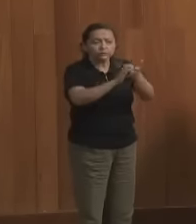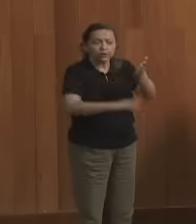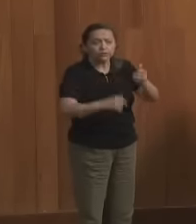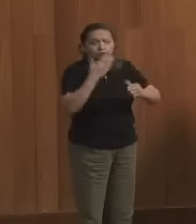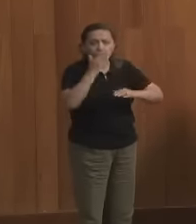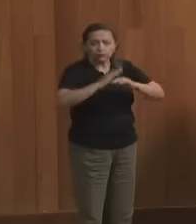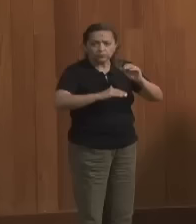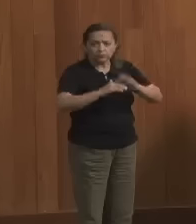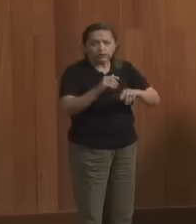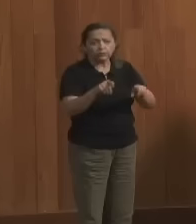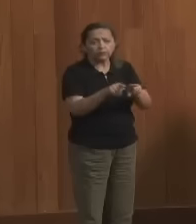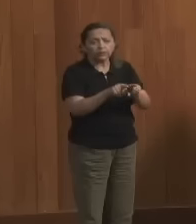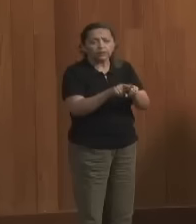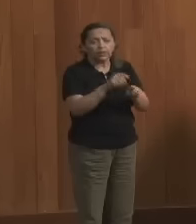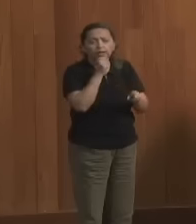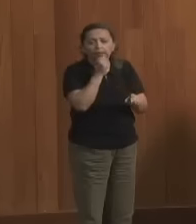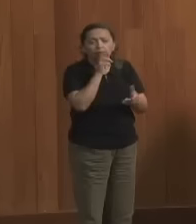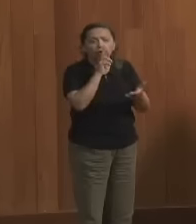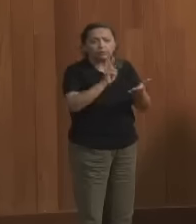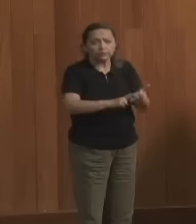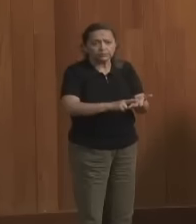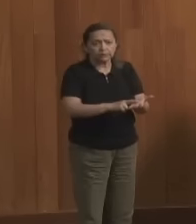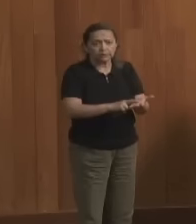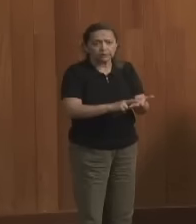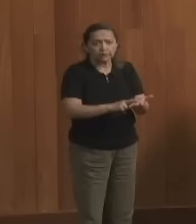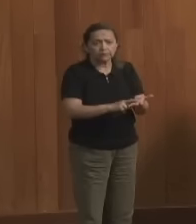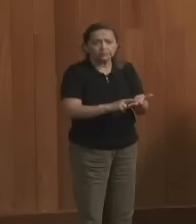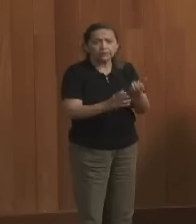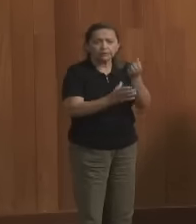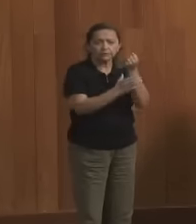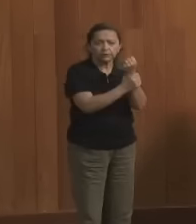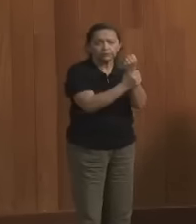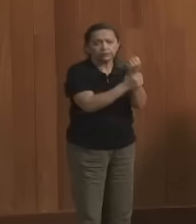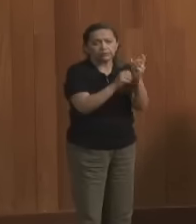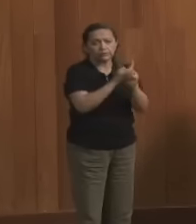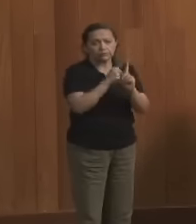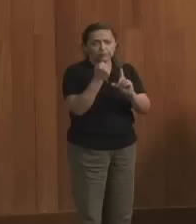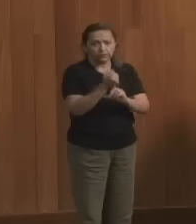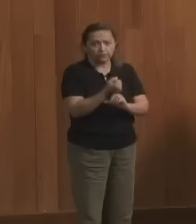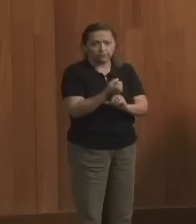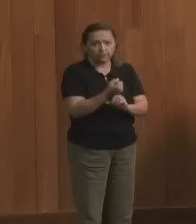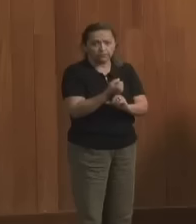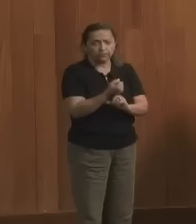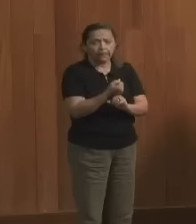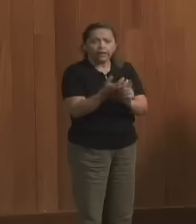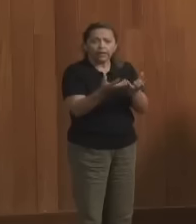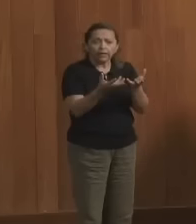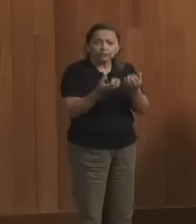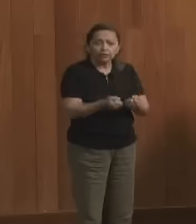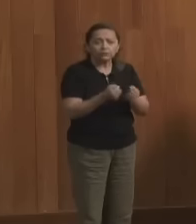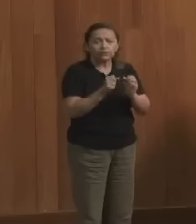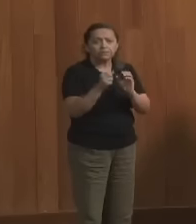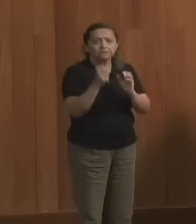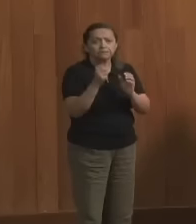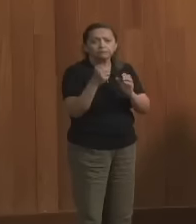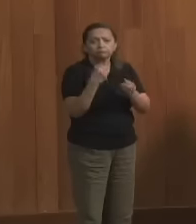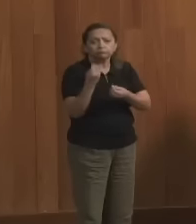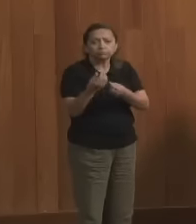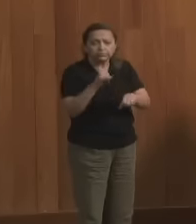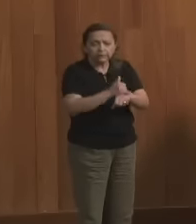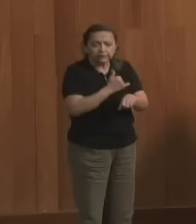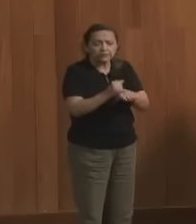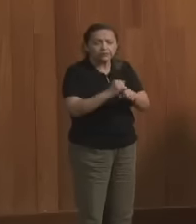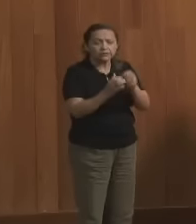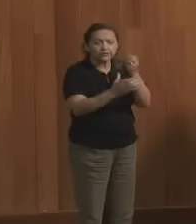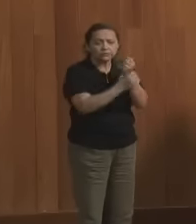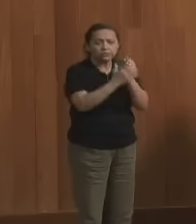profissional ainda não reconhecidas pela Seguridade Social, adotando medidas para assegurar o